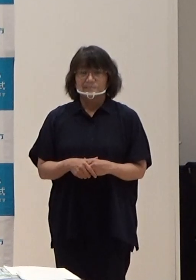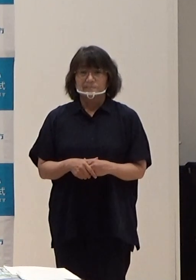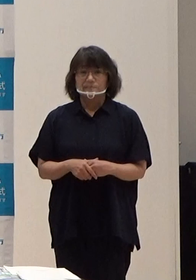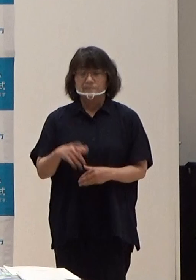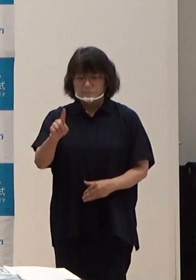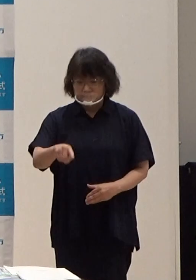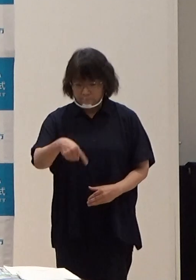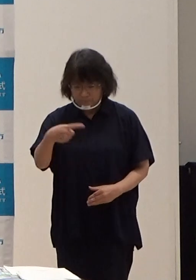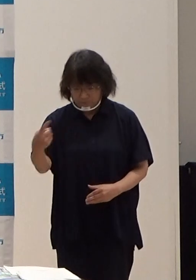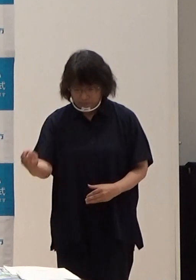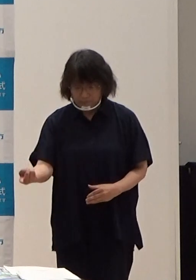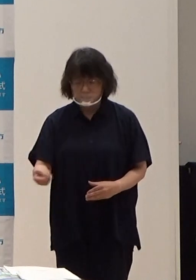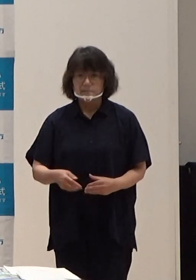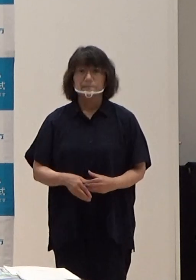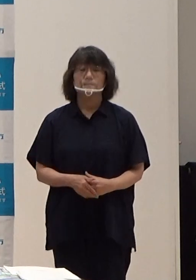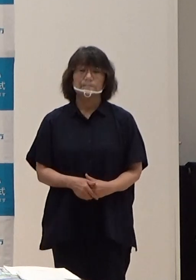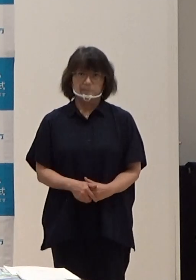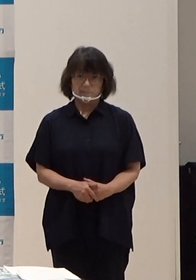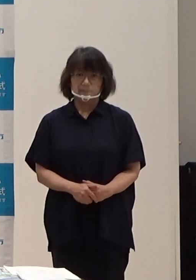次が